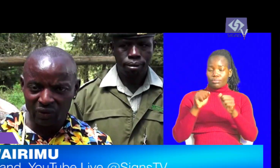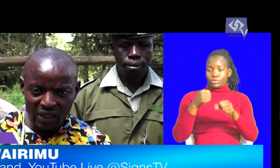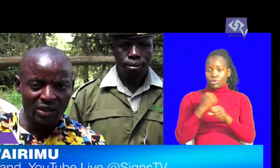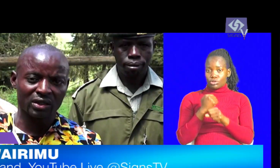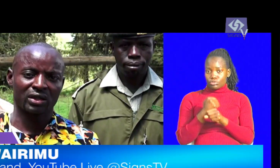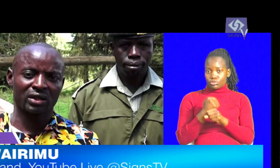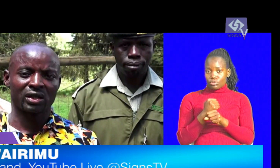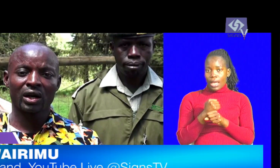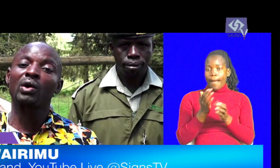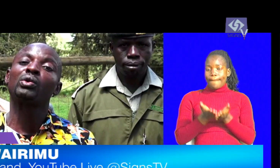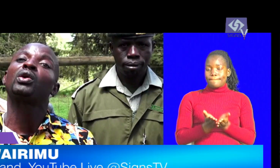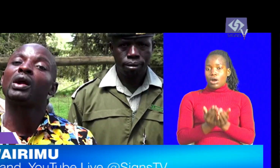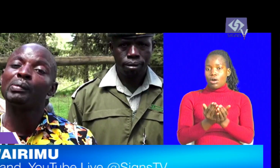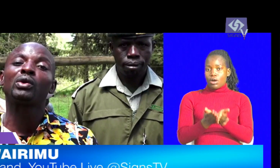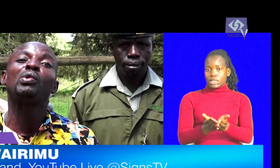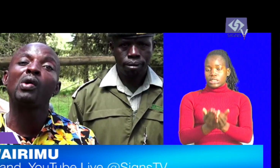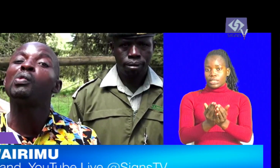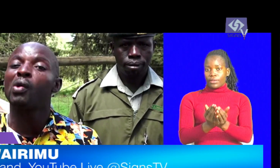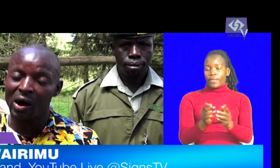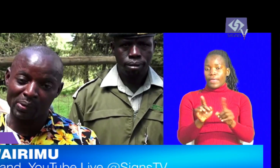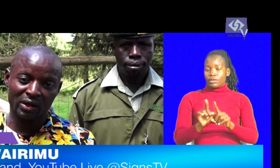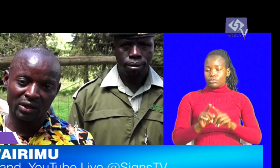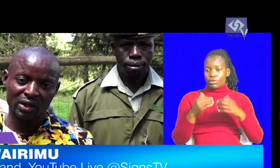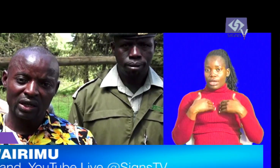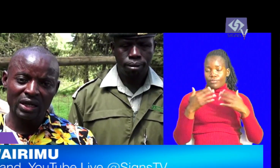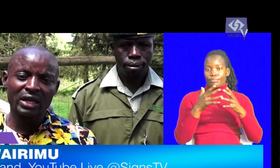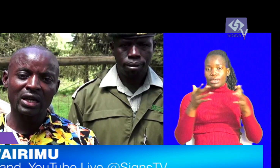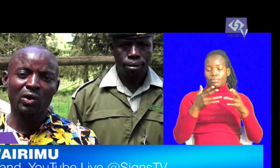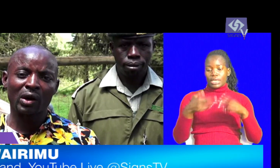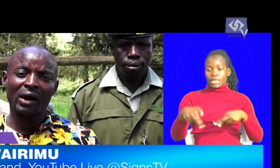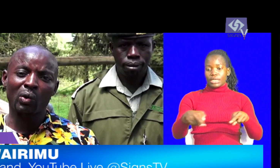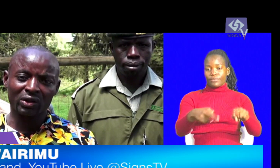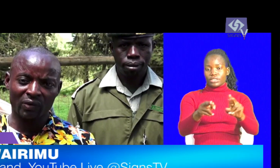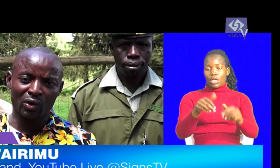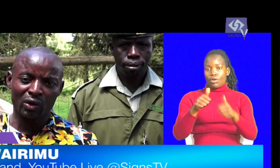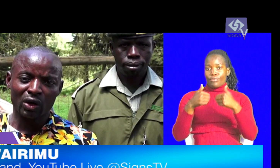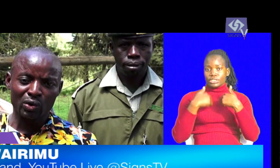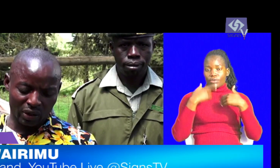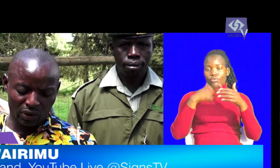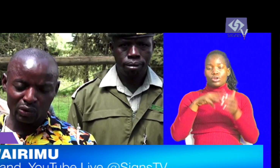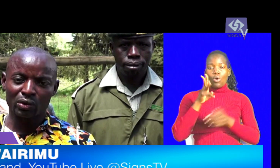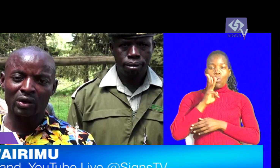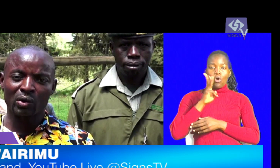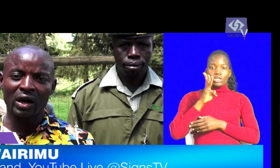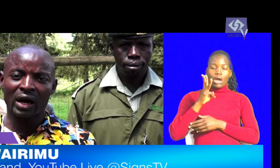rafting. Tuko na mito kubwa kubwa hapa yenye iko na mpaka waterfall. Tutakuwa